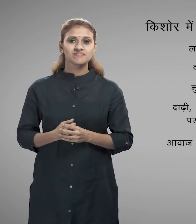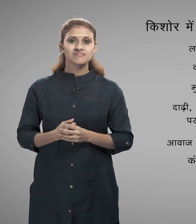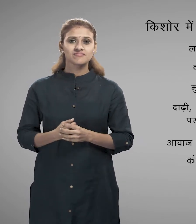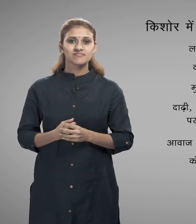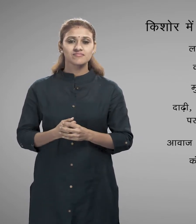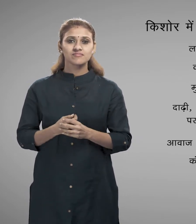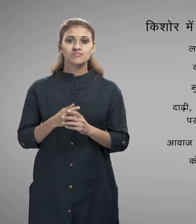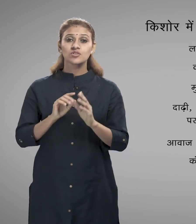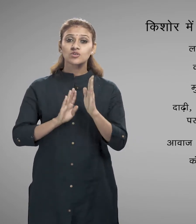कंठ निकलना,